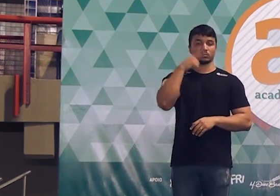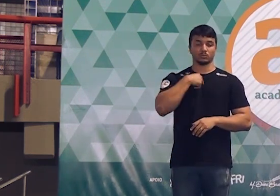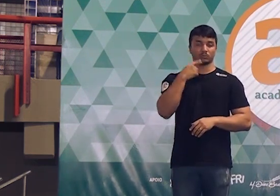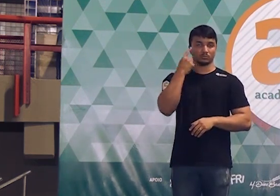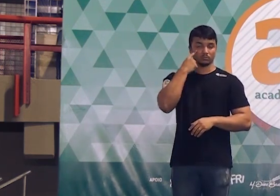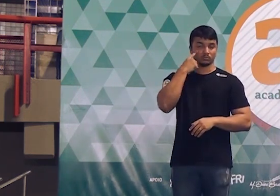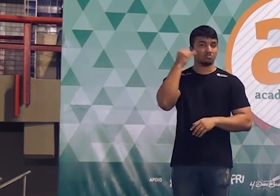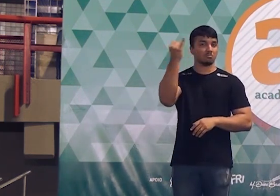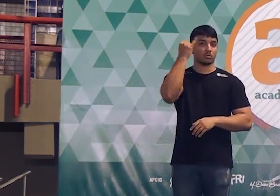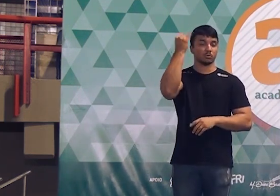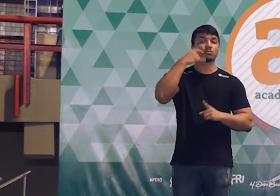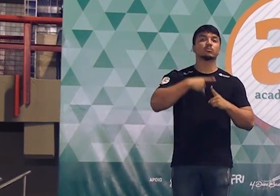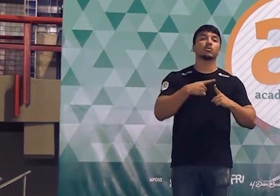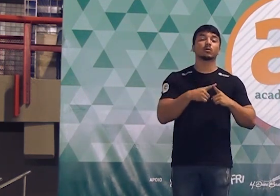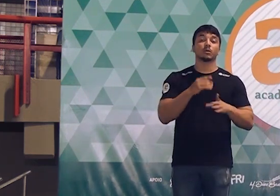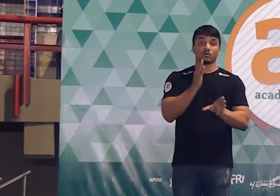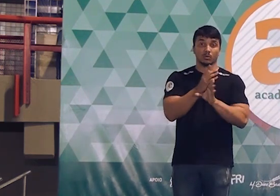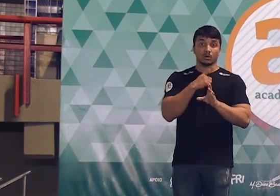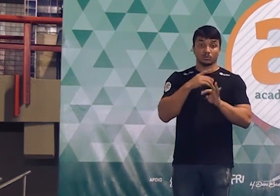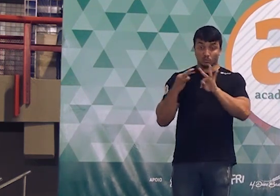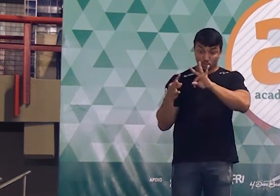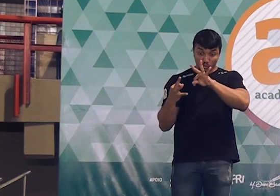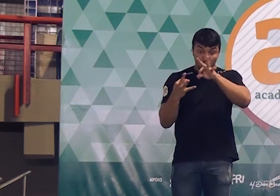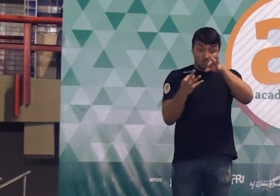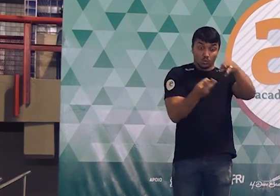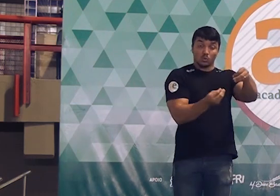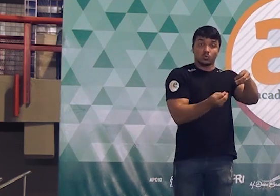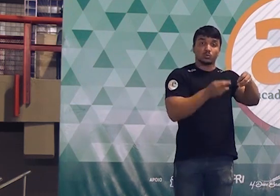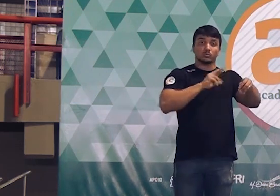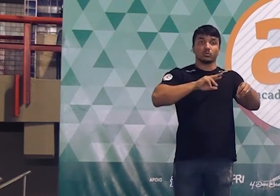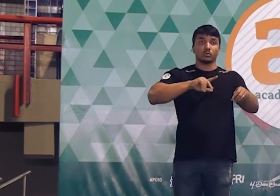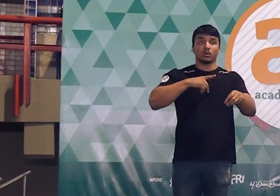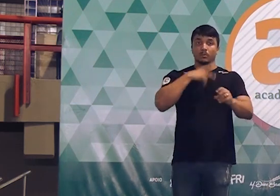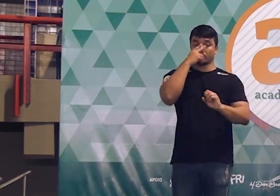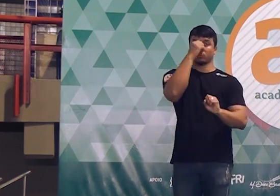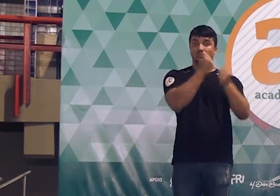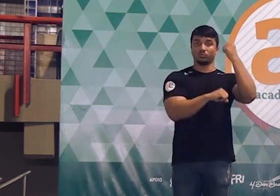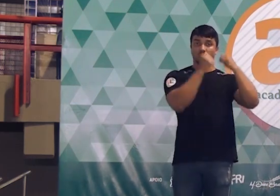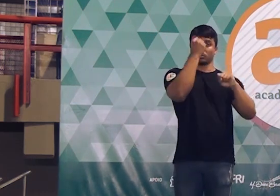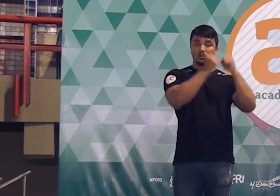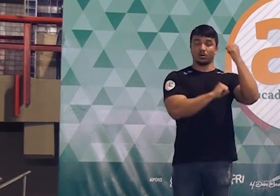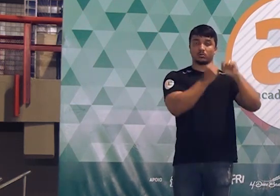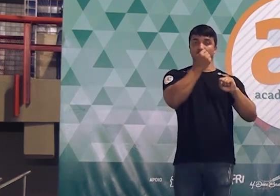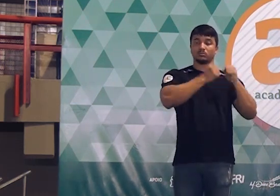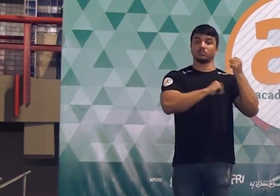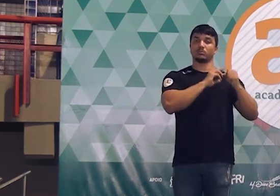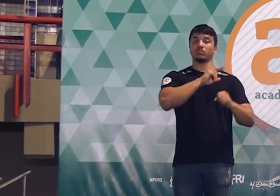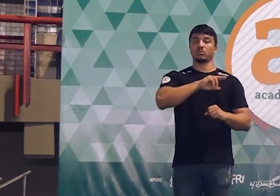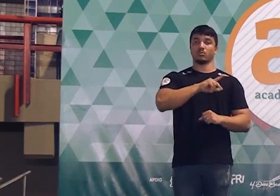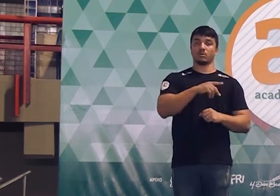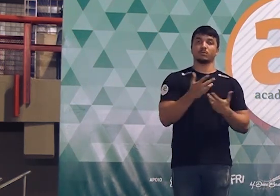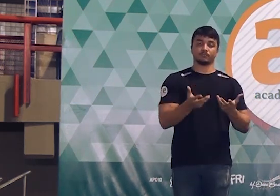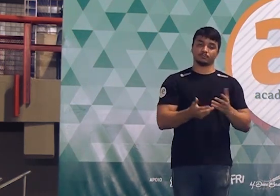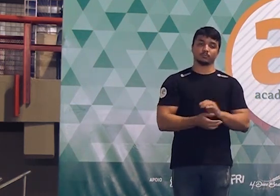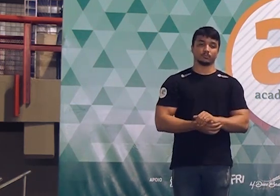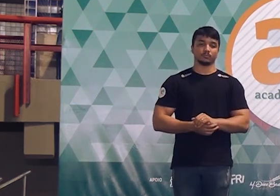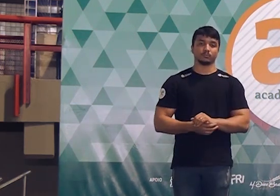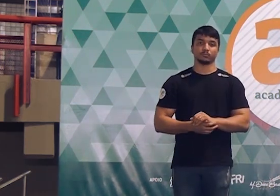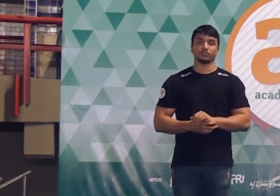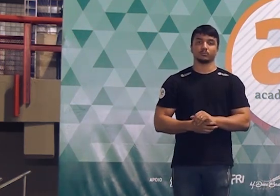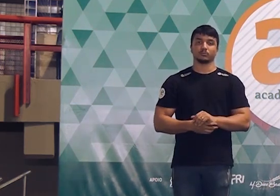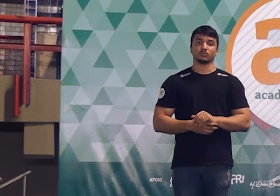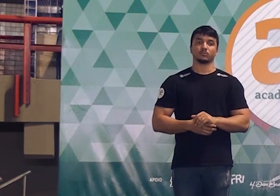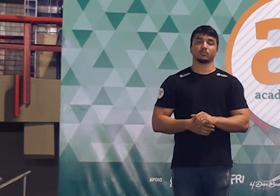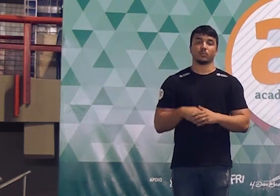caramba. Beleza? Por quê? Porque nem tudo é atividade industrial. Concorda comigo? Beleza.